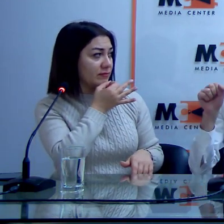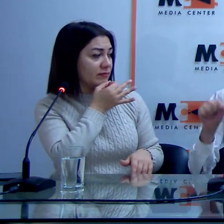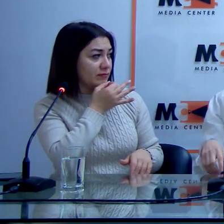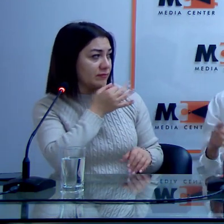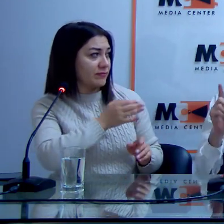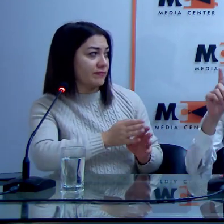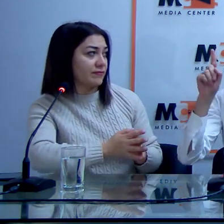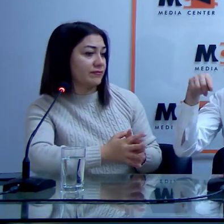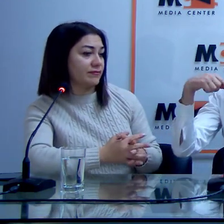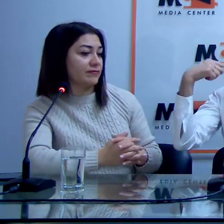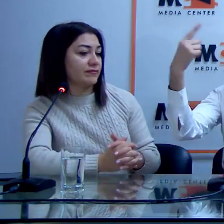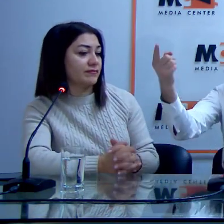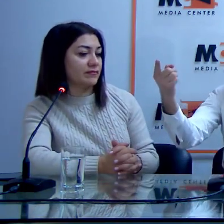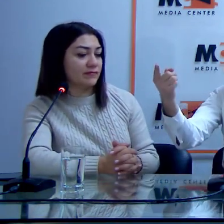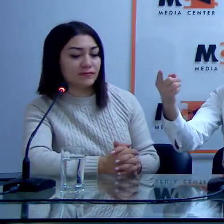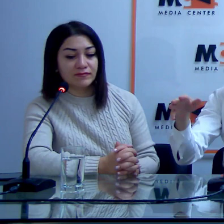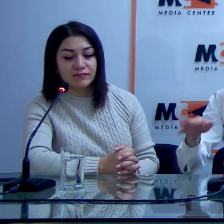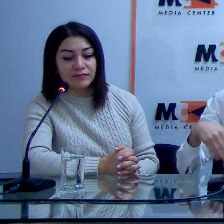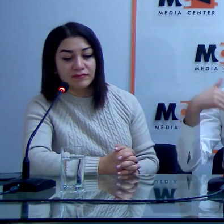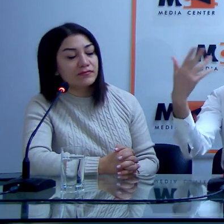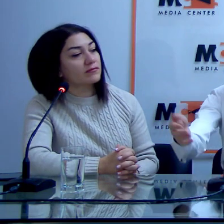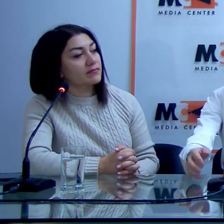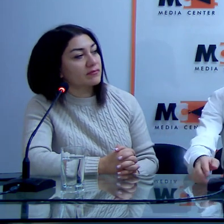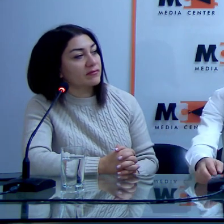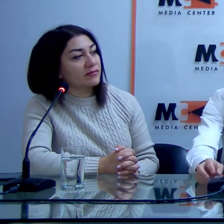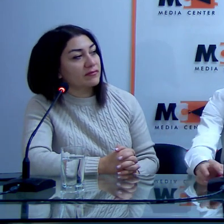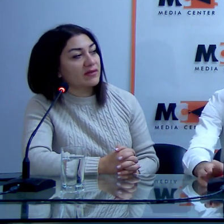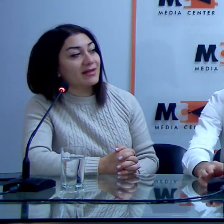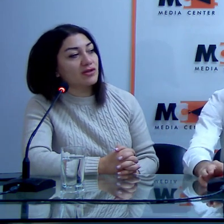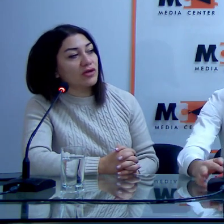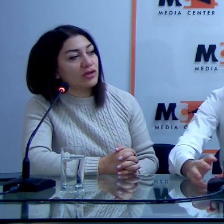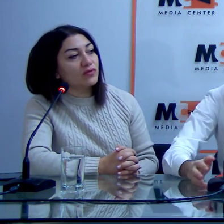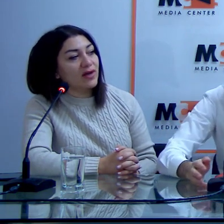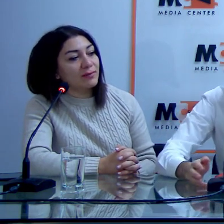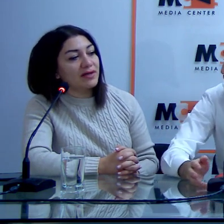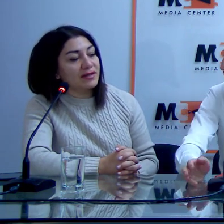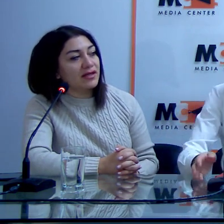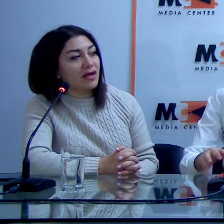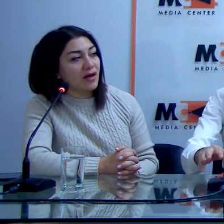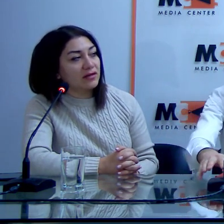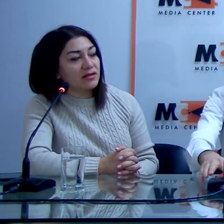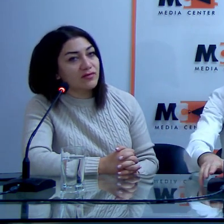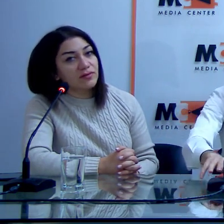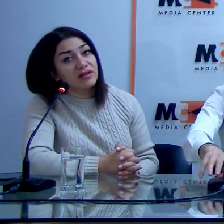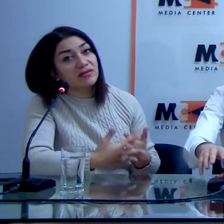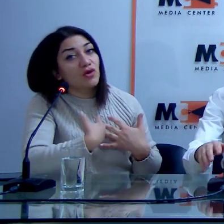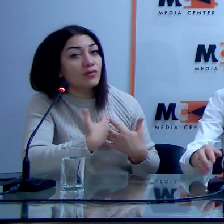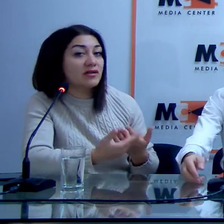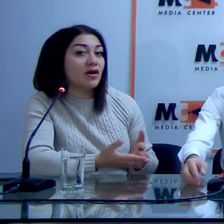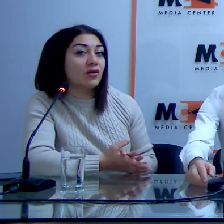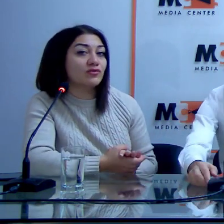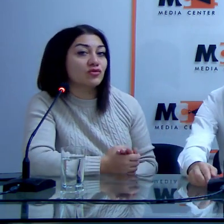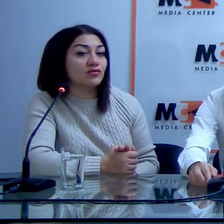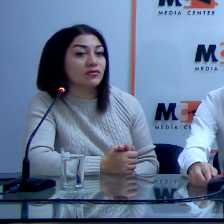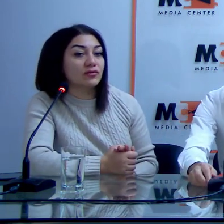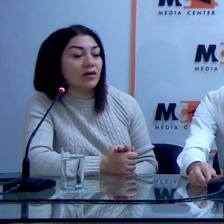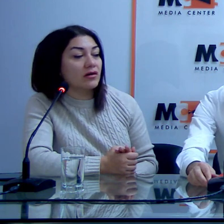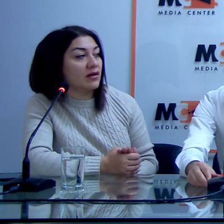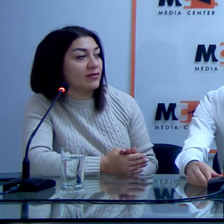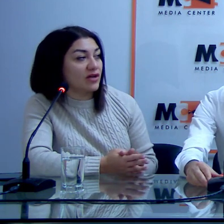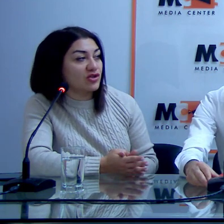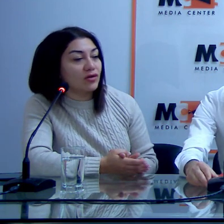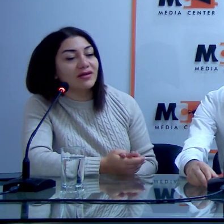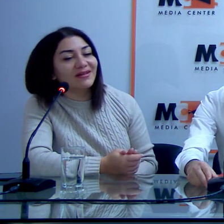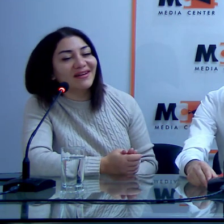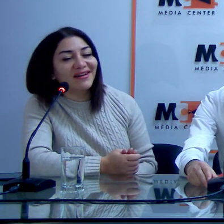Օրենք ընդունվել է, ֆուտբոլ մենքի պետք է ավելացվել։ Այս օրենքի հունվարի 1-ից է նախատեսվում։ Ես իմ կողմից կարող եմ զուտ,